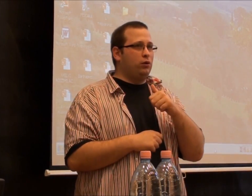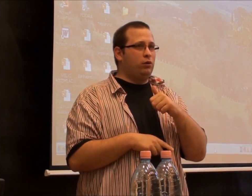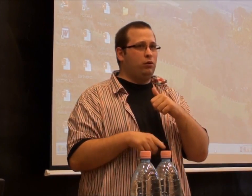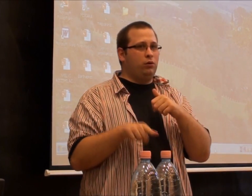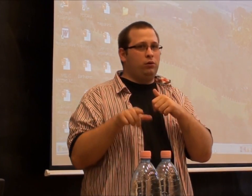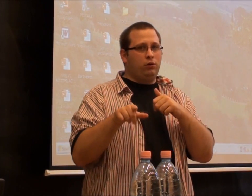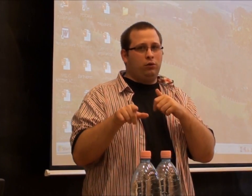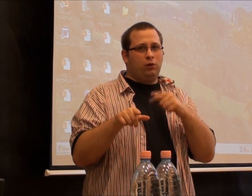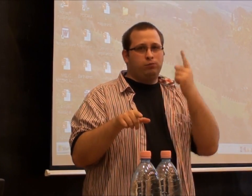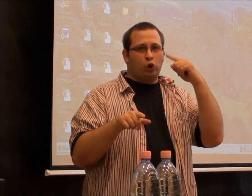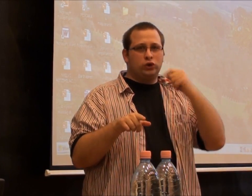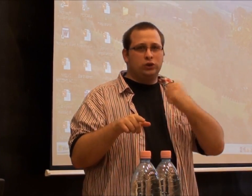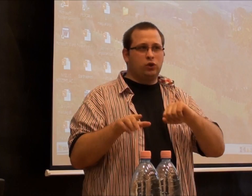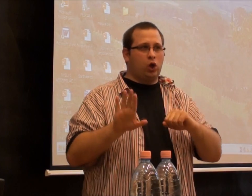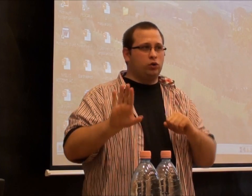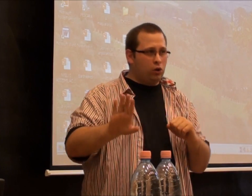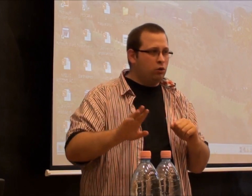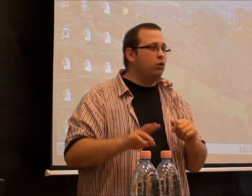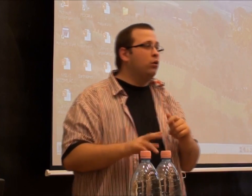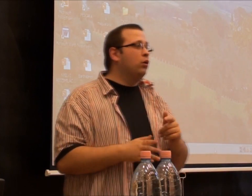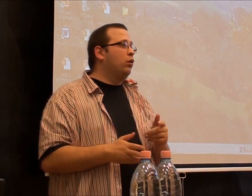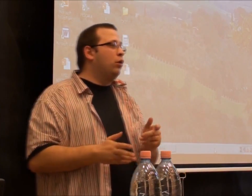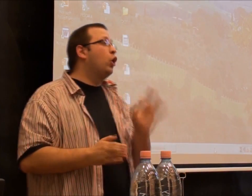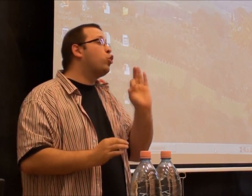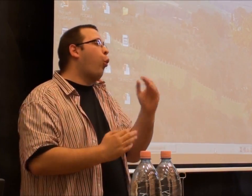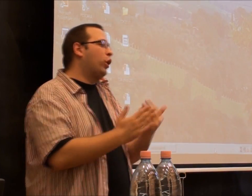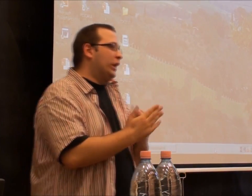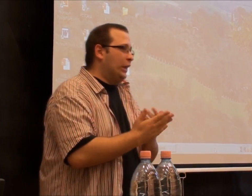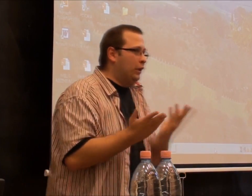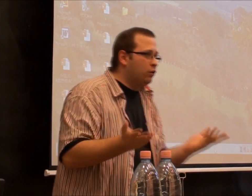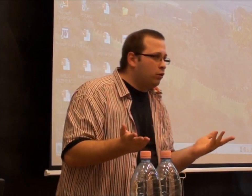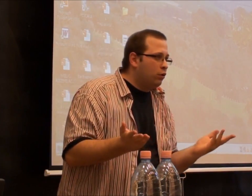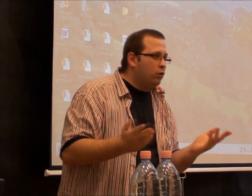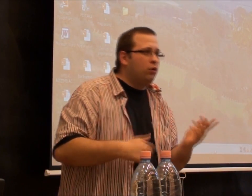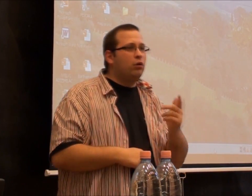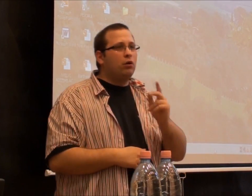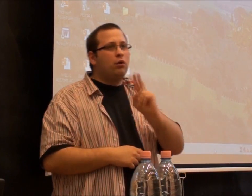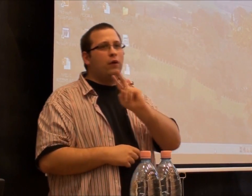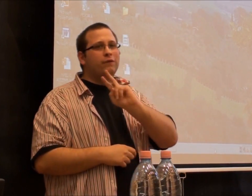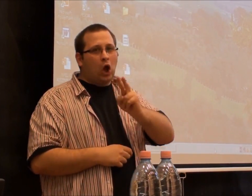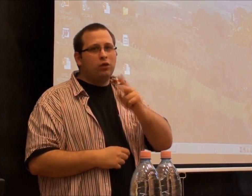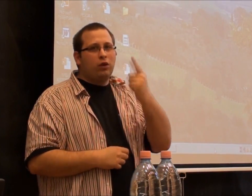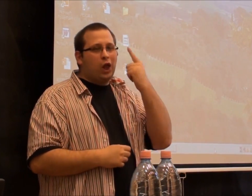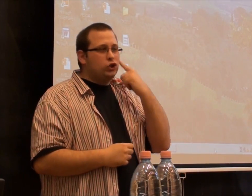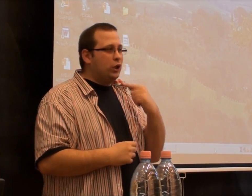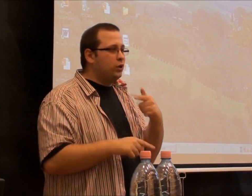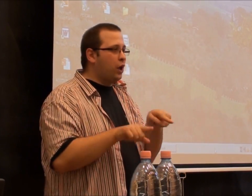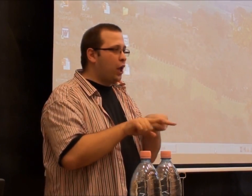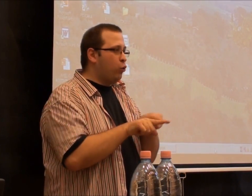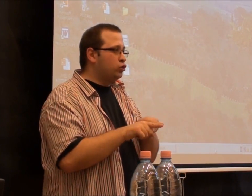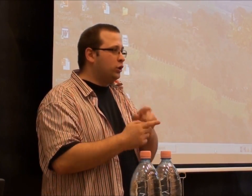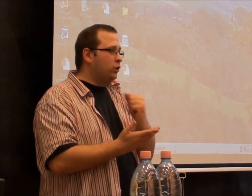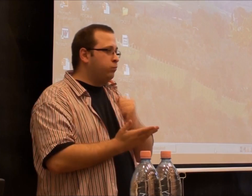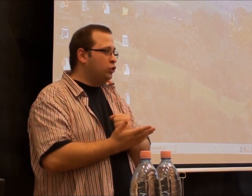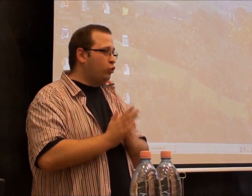A pásznájon, a bölcsész szakon, jó hír, hogy van egy